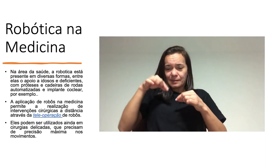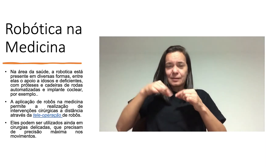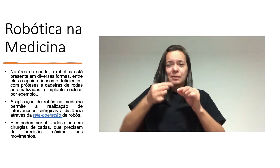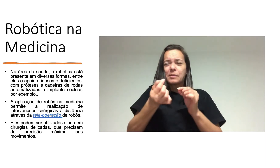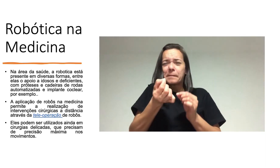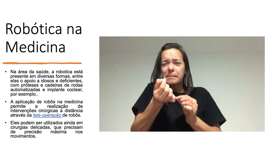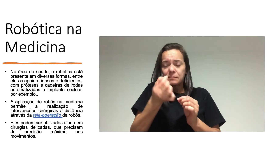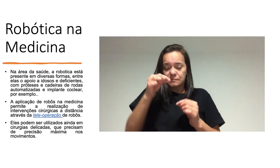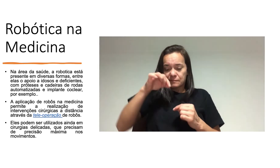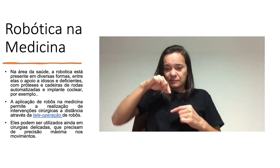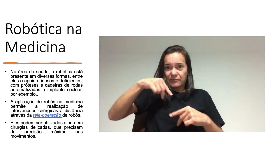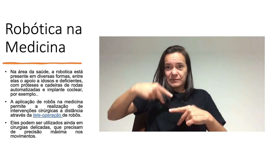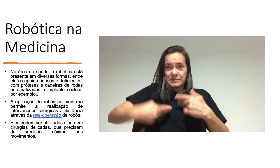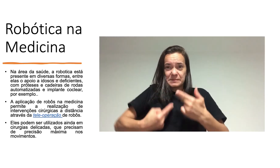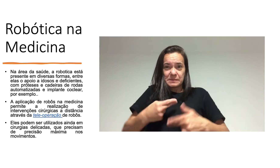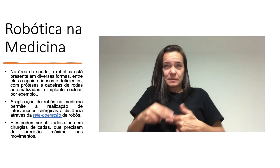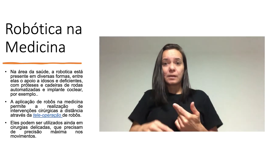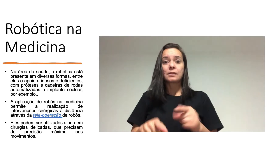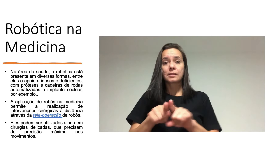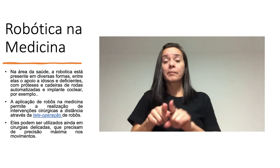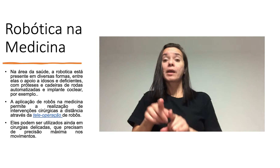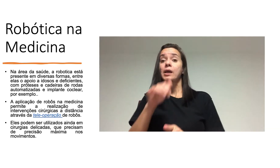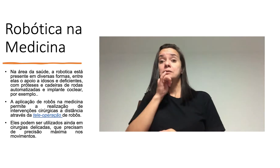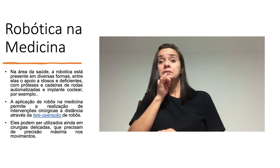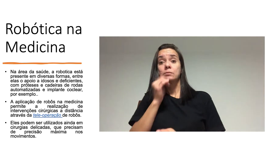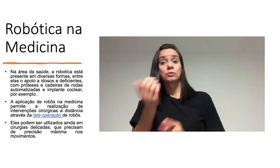máxima nos movimentos.